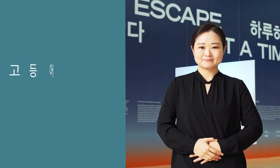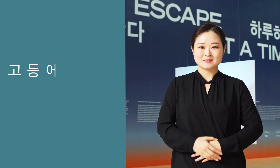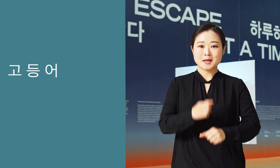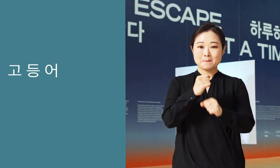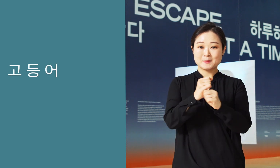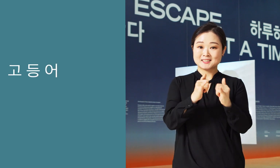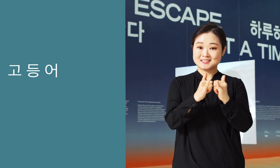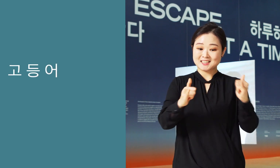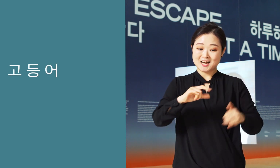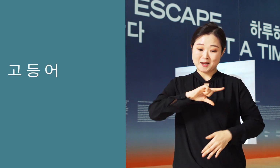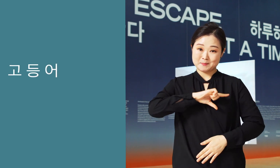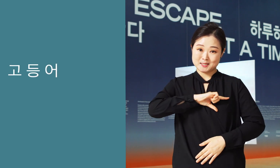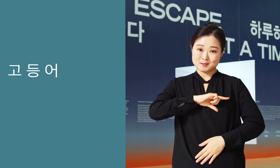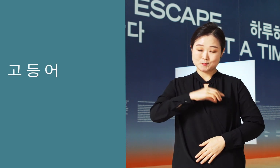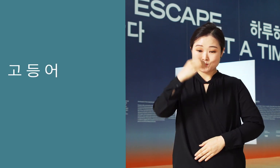고등어,